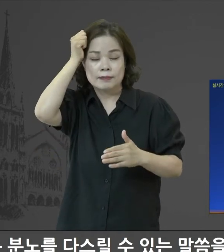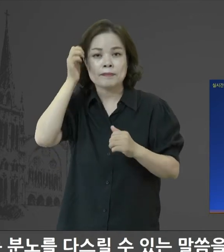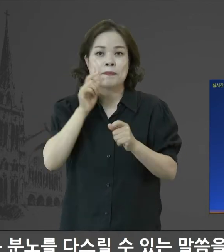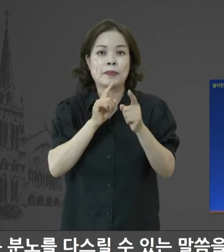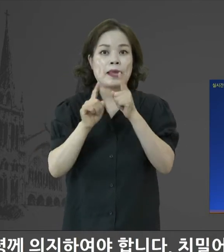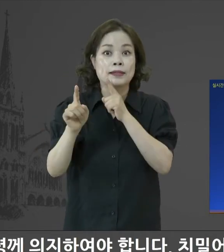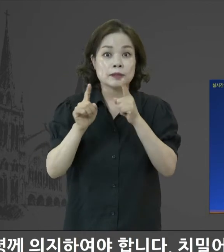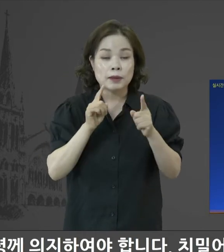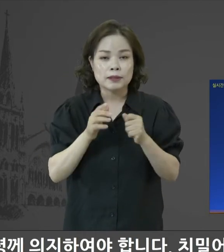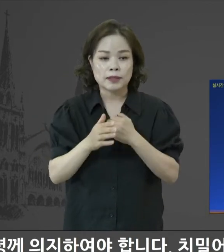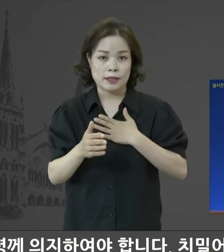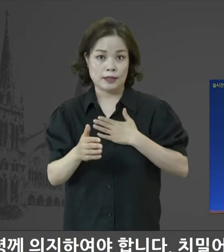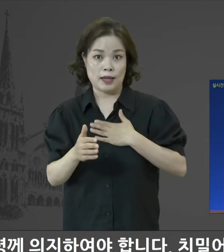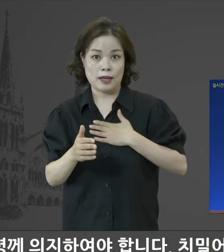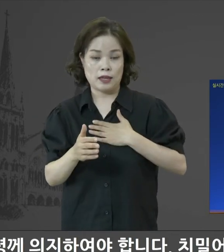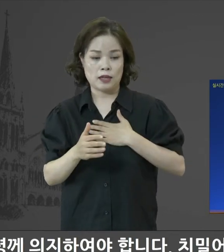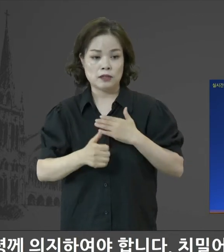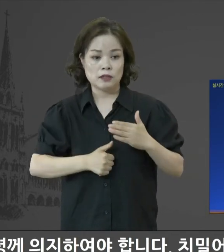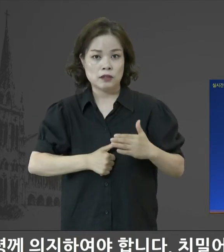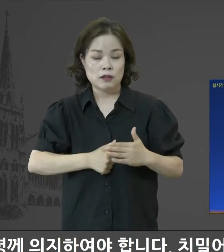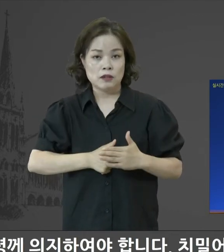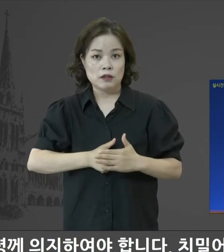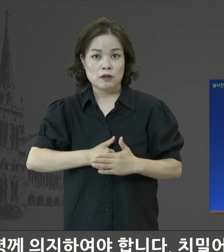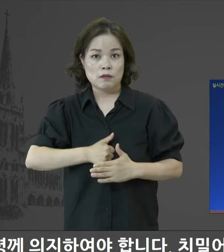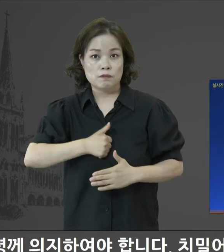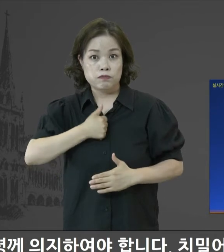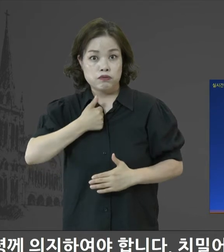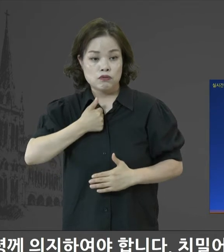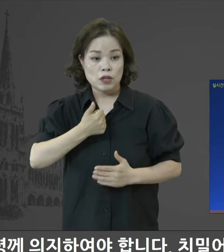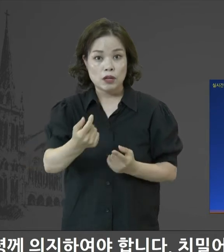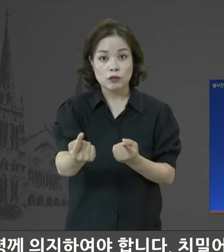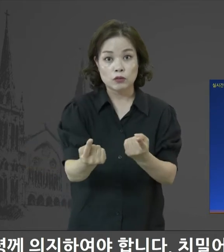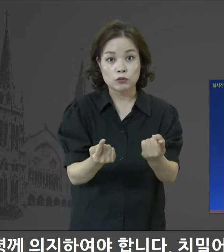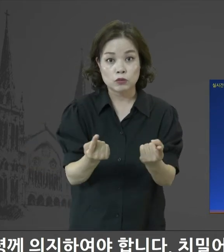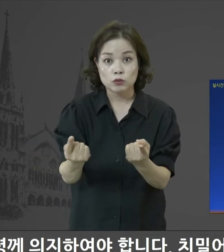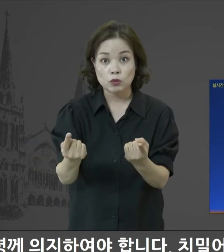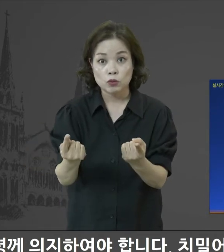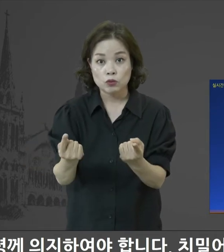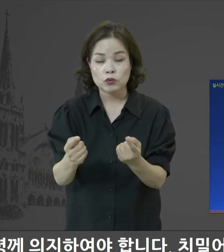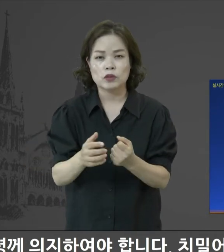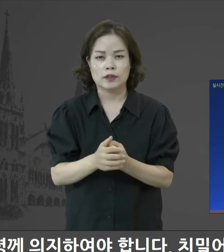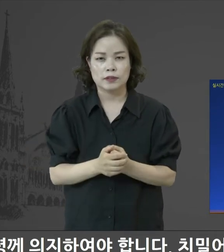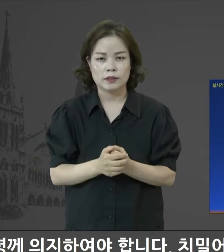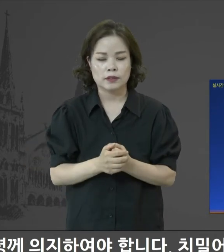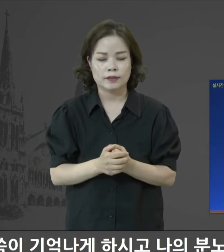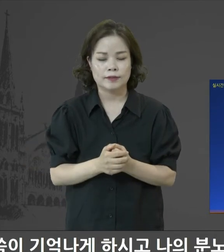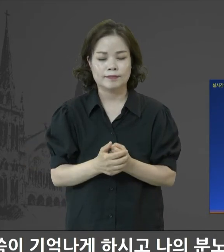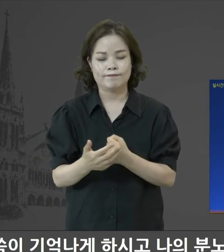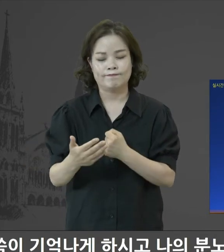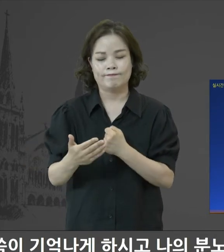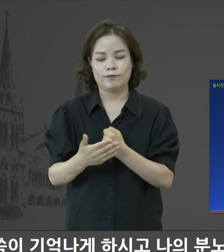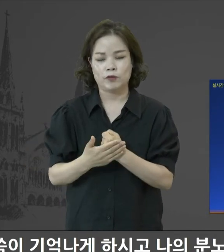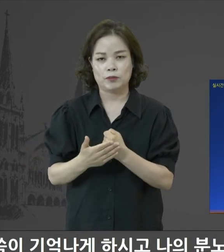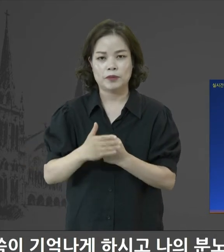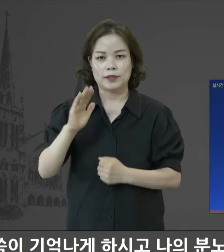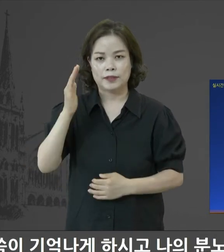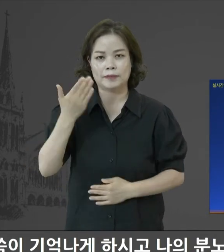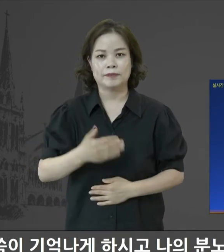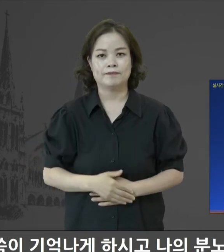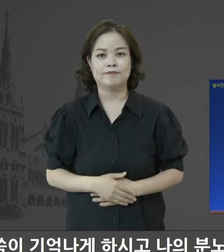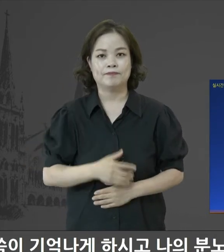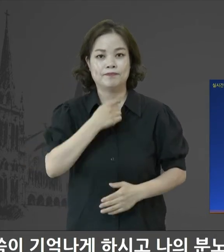그 말씀이 나의 분노를 통제하는 데 도움이 될 수 있기를